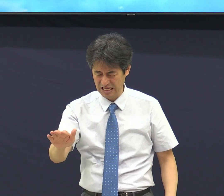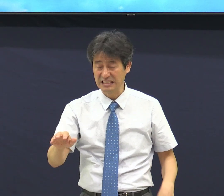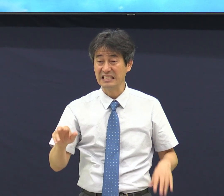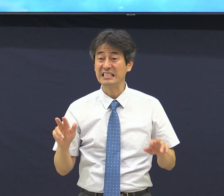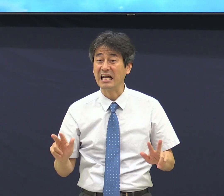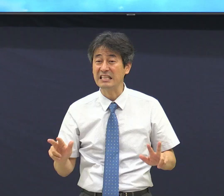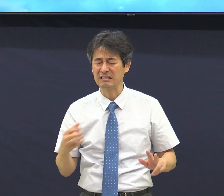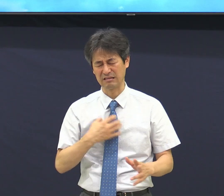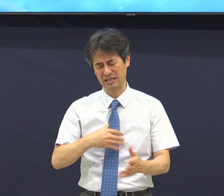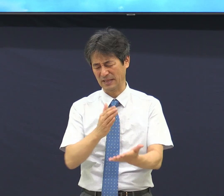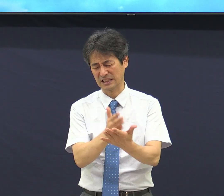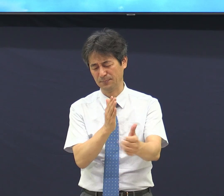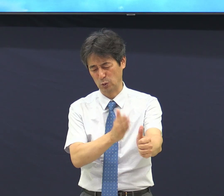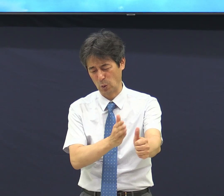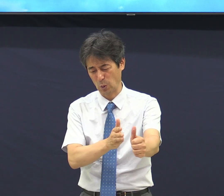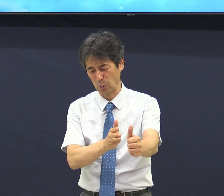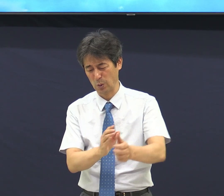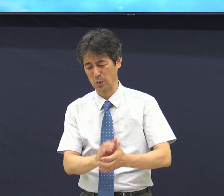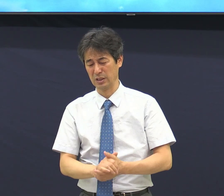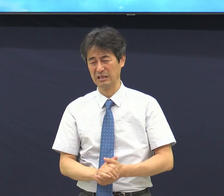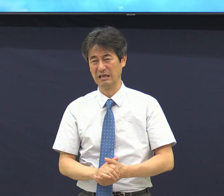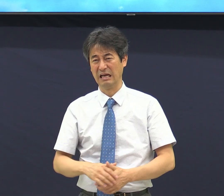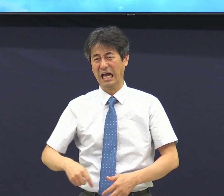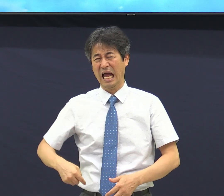그러나 이제는 걱정하지 마십시오.